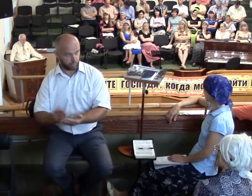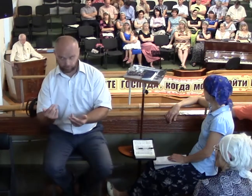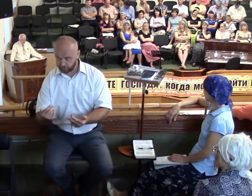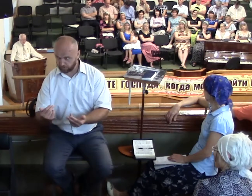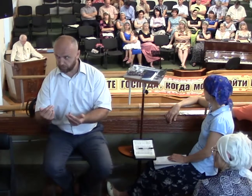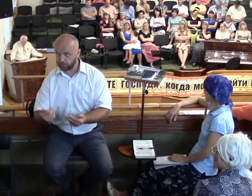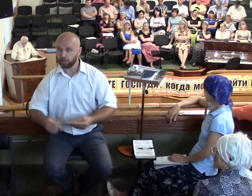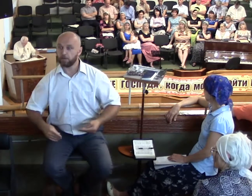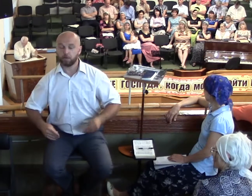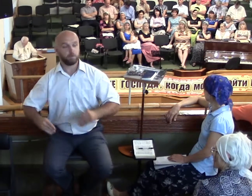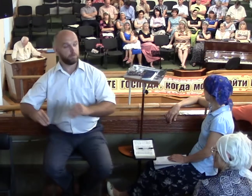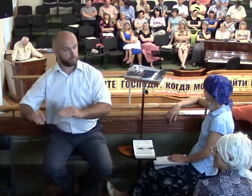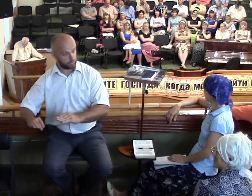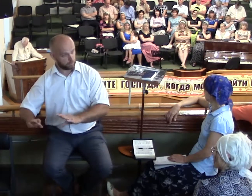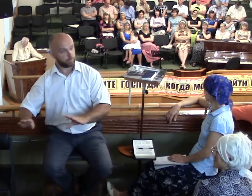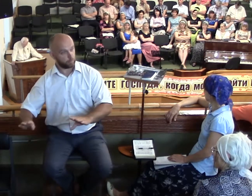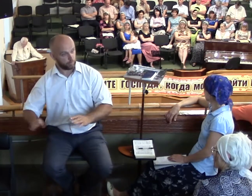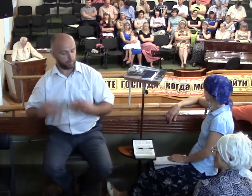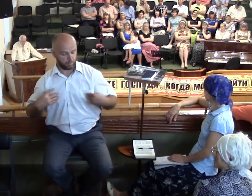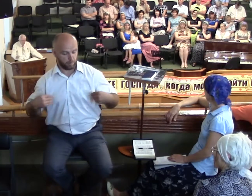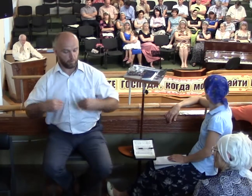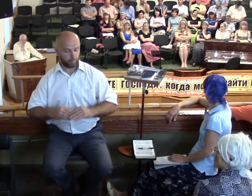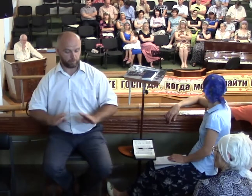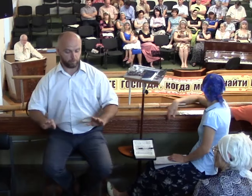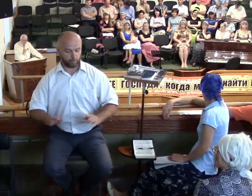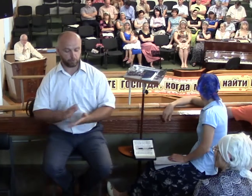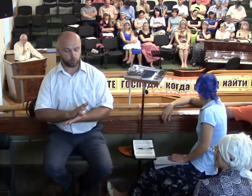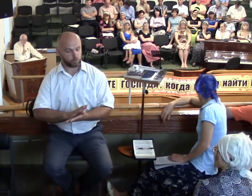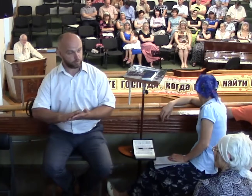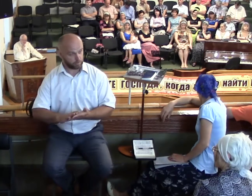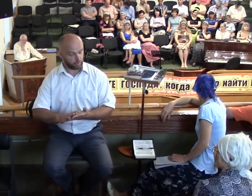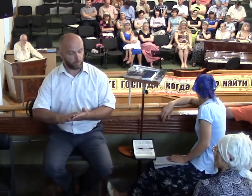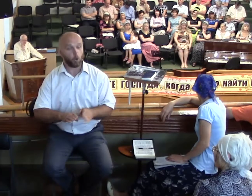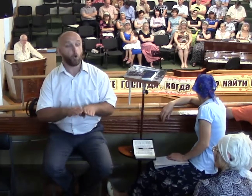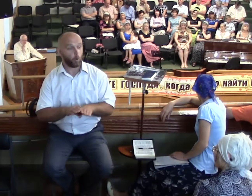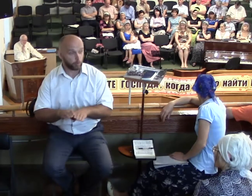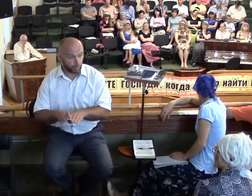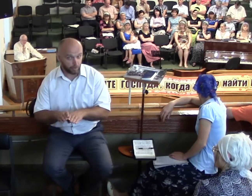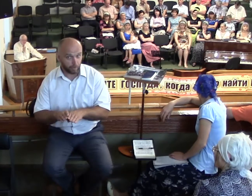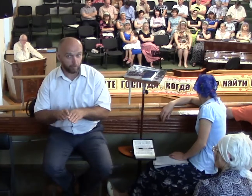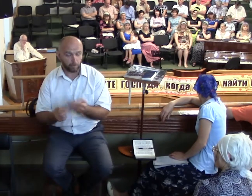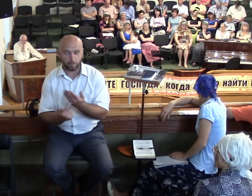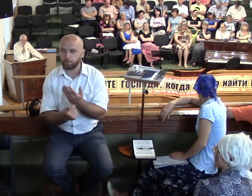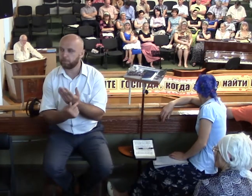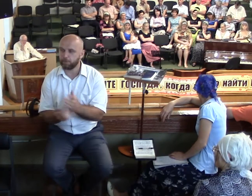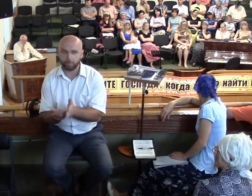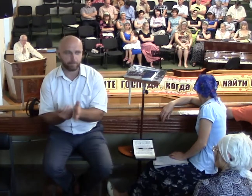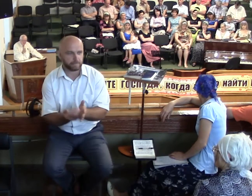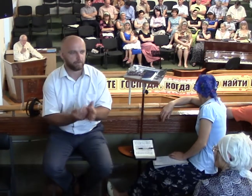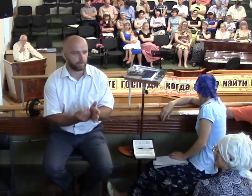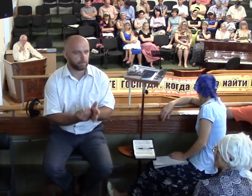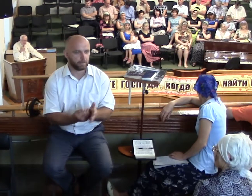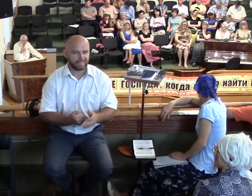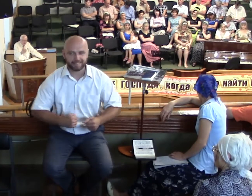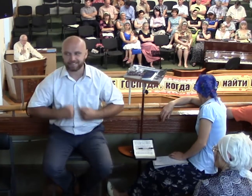грязным. Так и мы, и Петр призывает, продолжите усилия. Займитесь